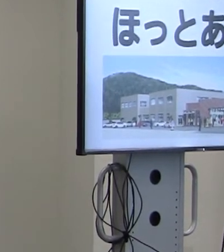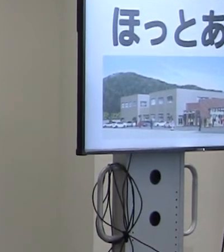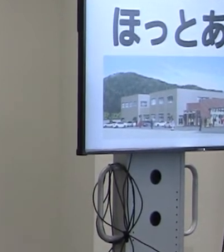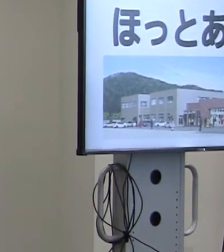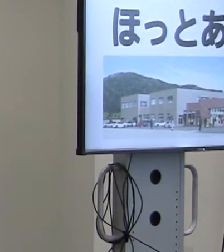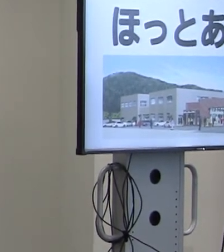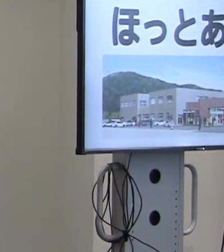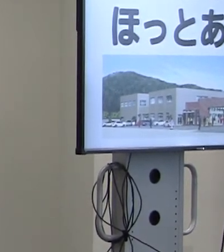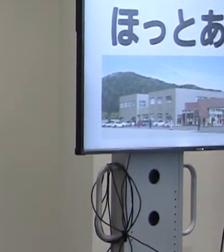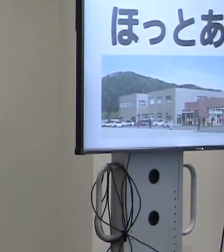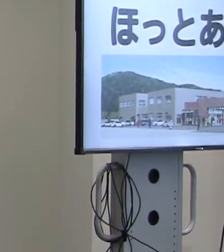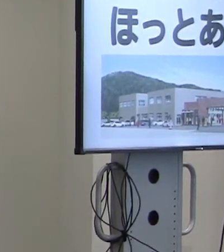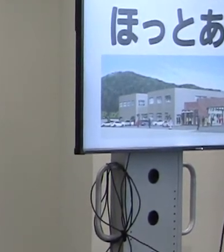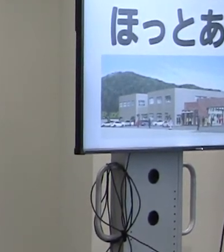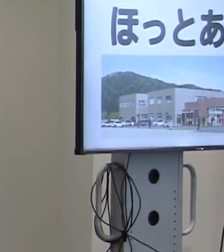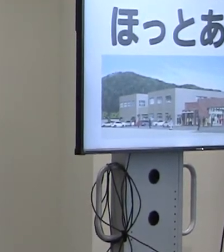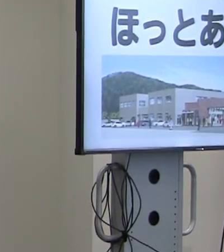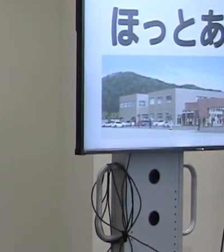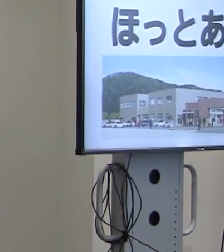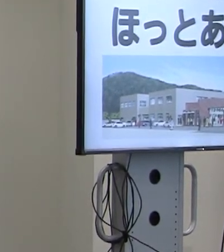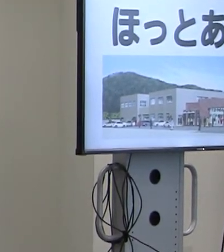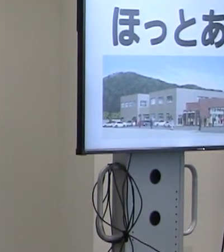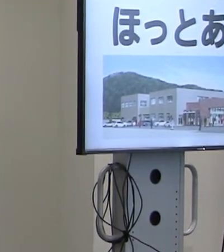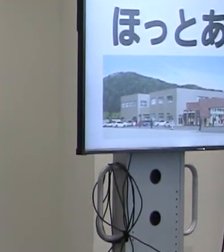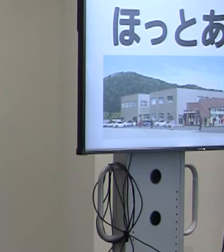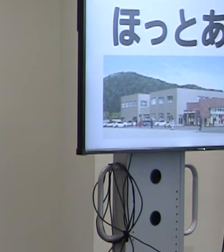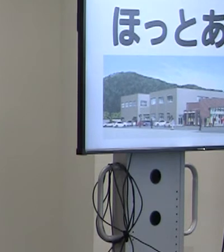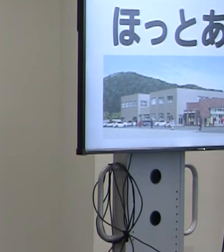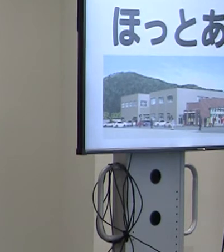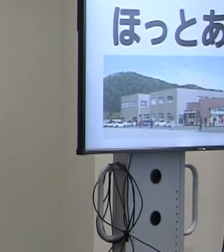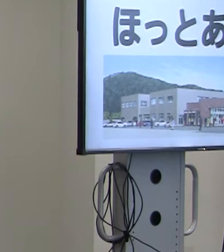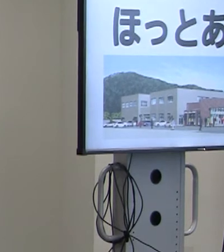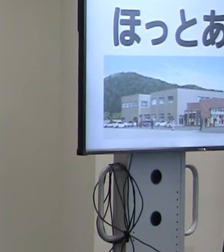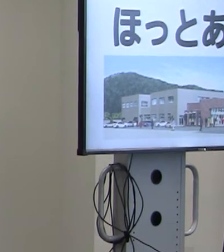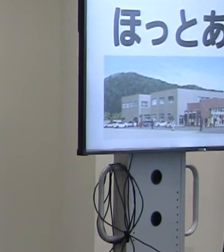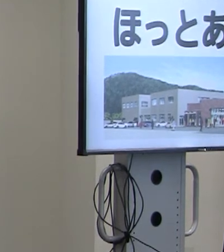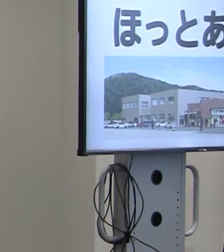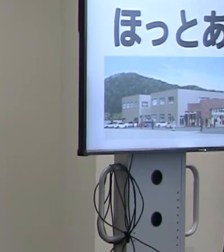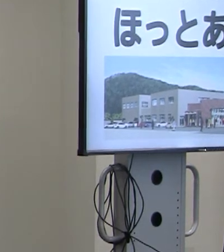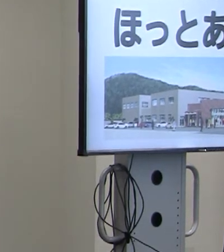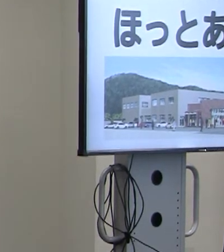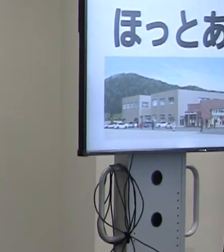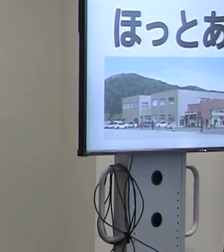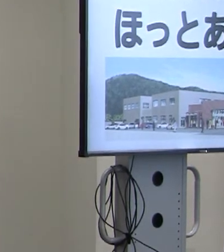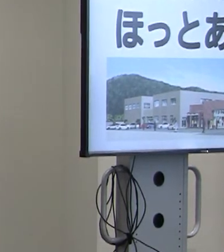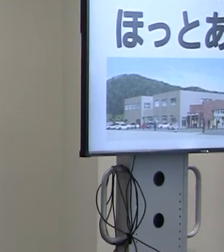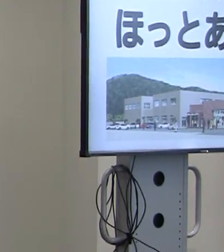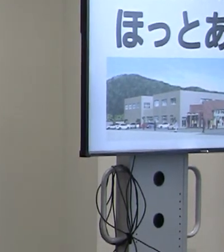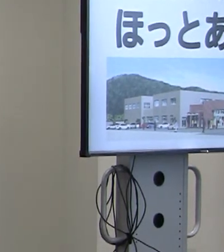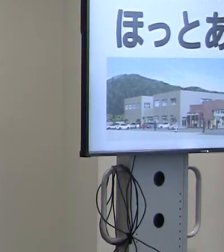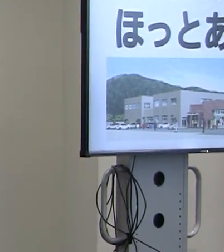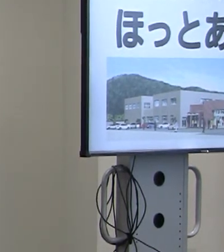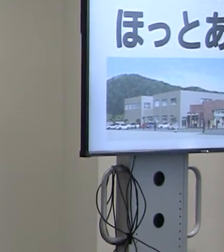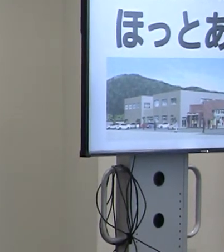日本ひらがなとカタカナの組み合わせであったり、そういう意味でトータルでは